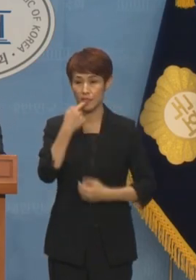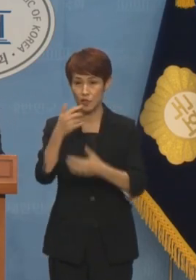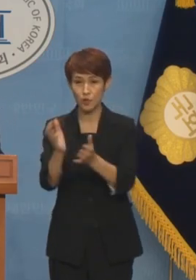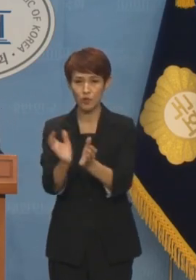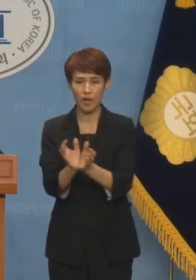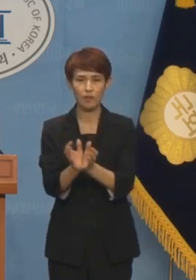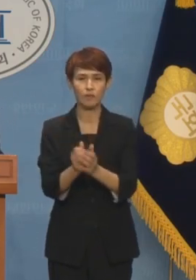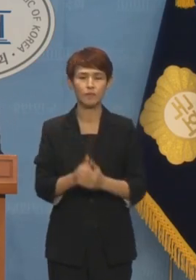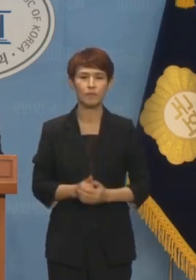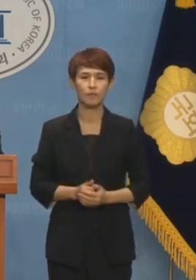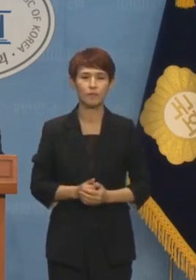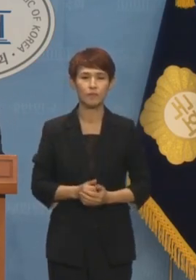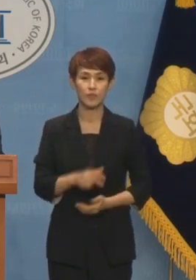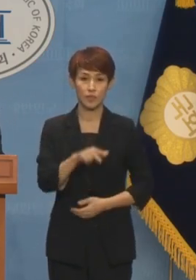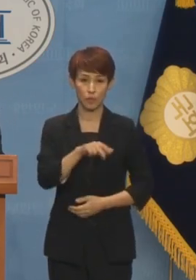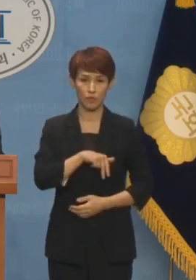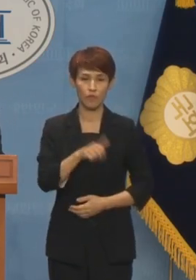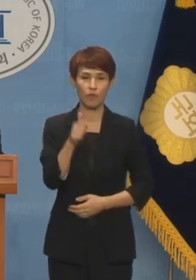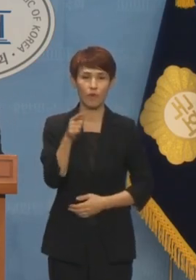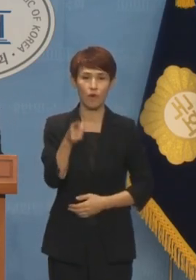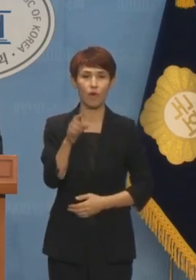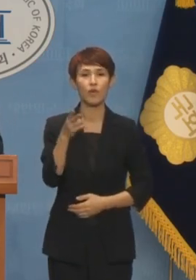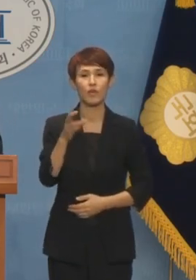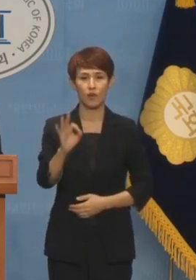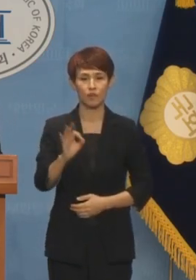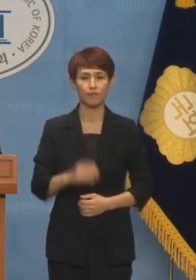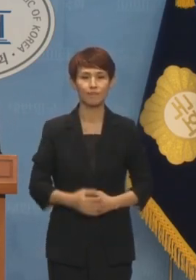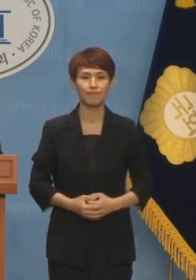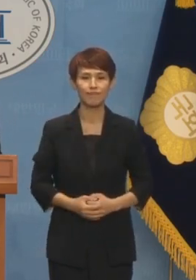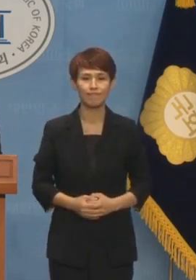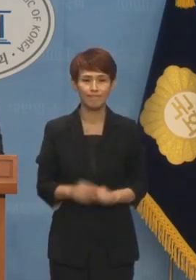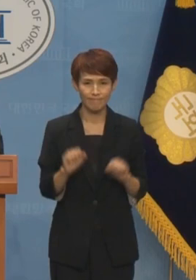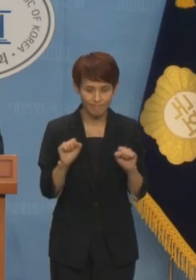더불어민주당 춘천천원 화천 양구갑 국회의원 허영입니다.